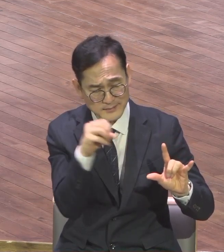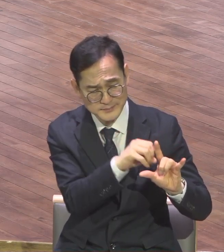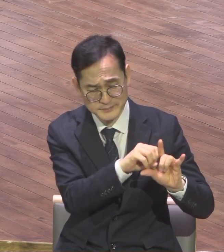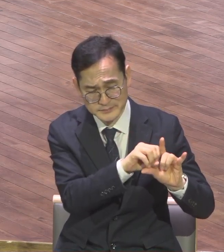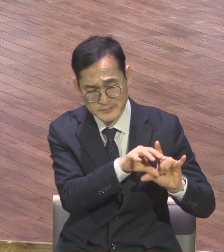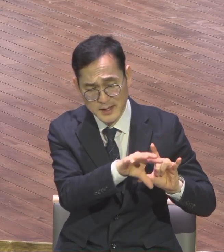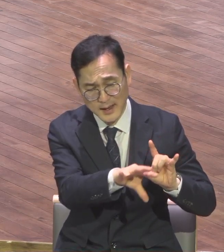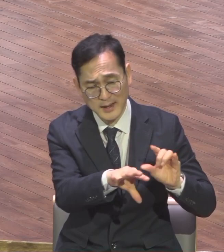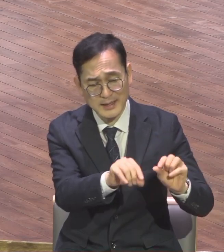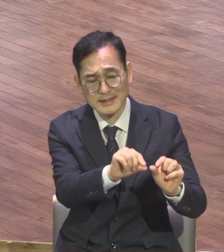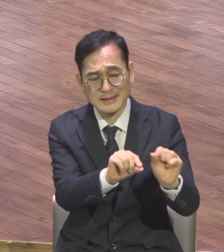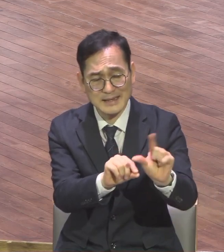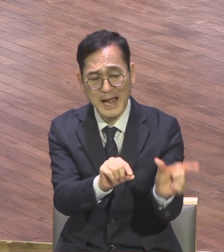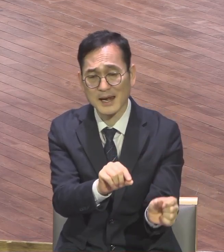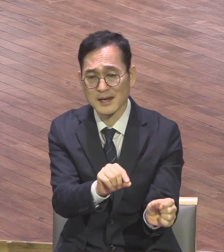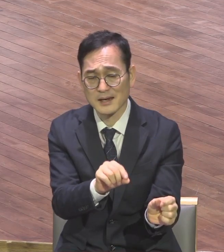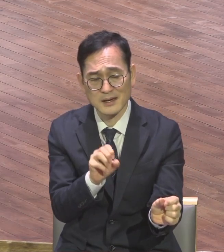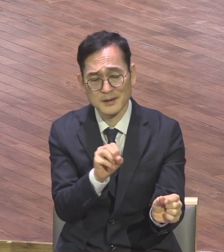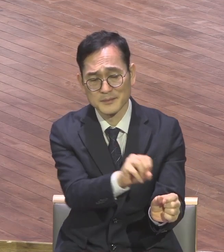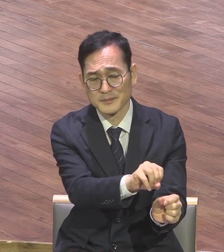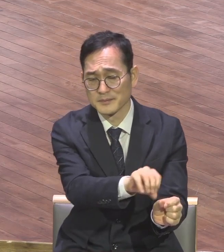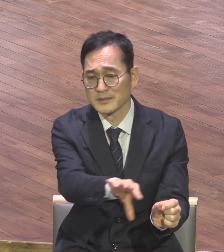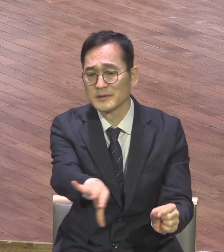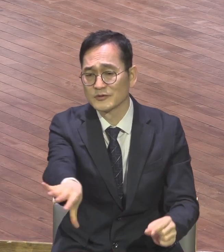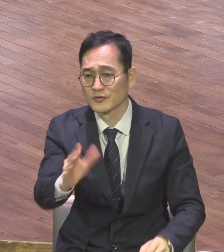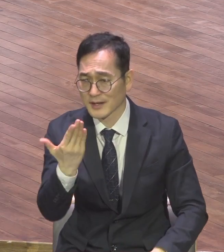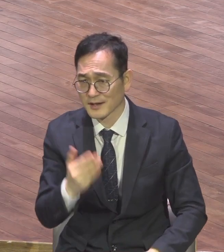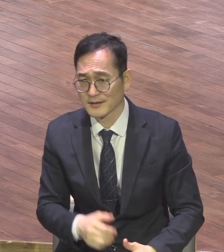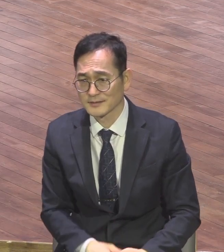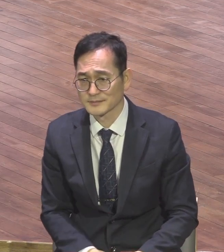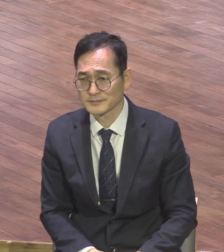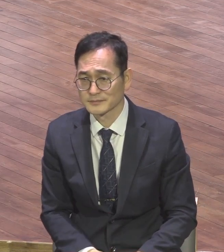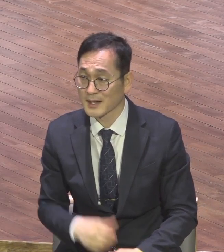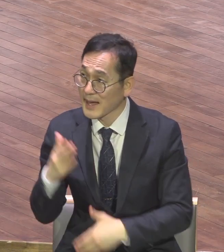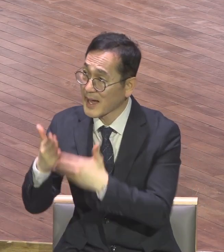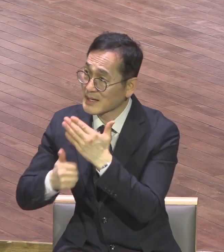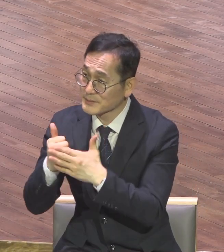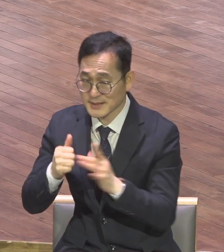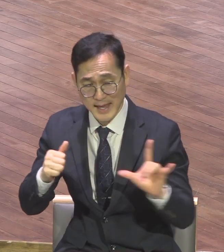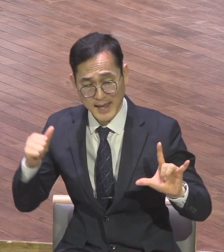해에 빛을 딱 쏘지 않으면 끝.